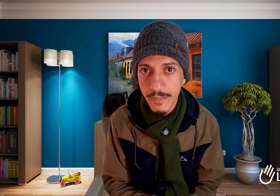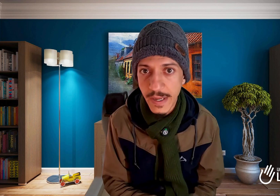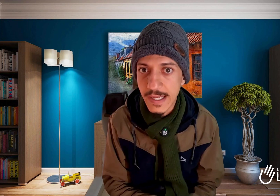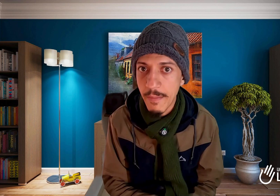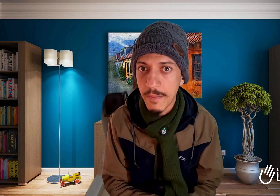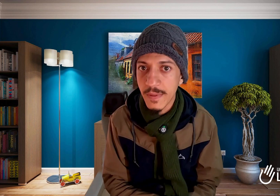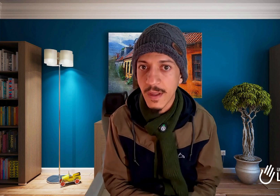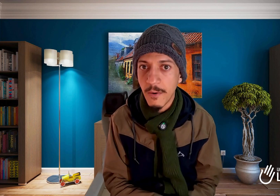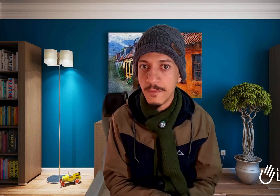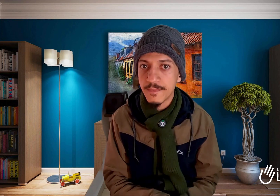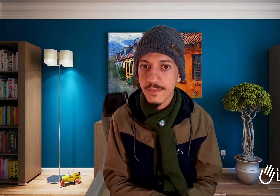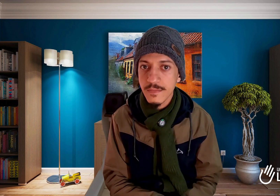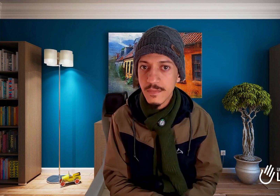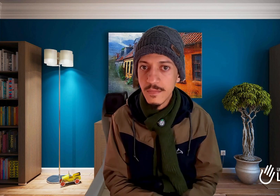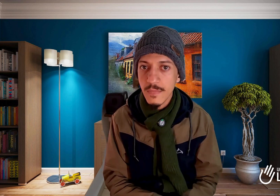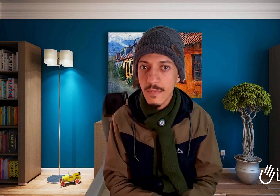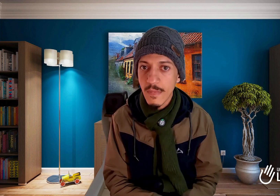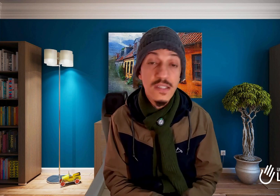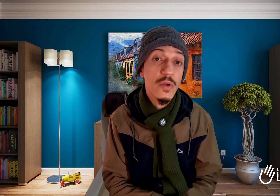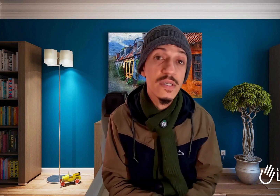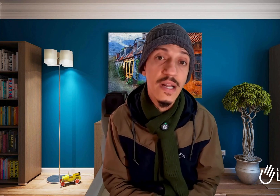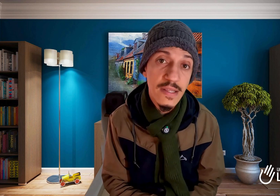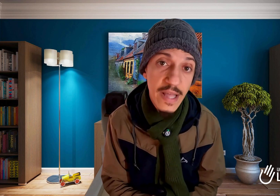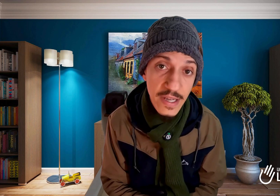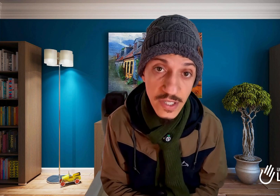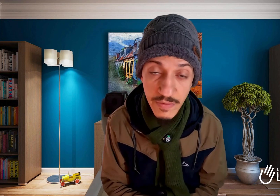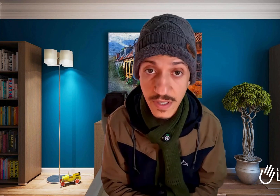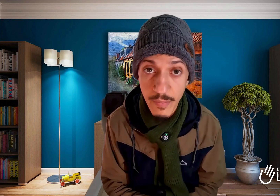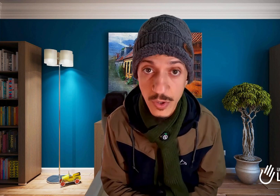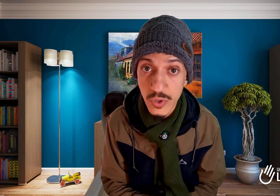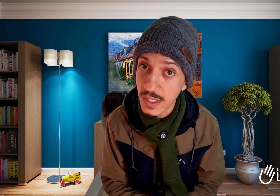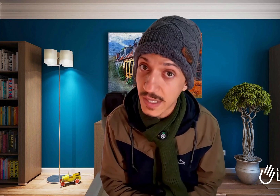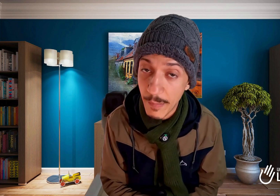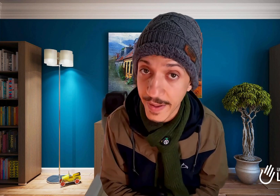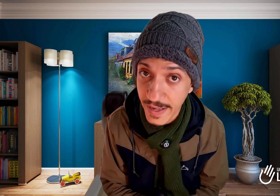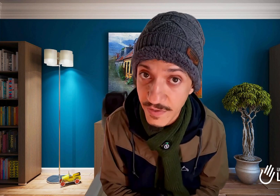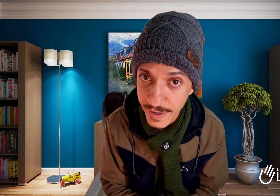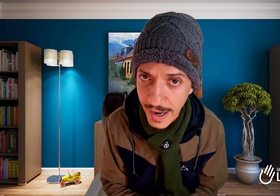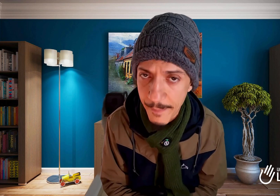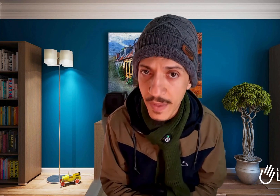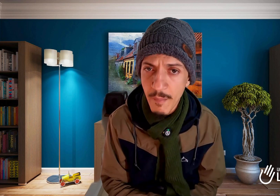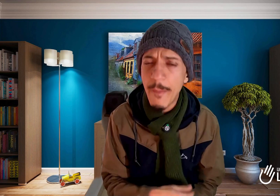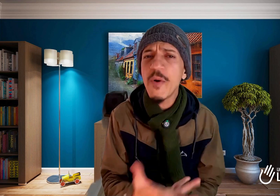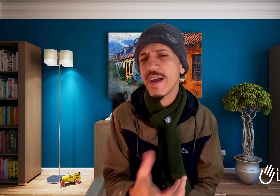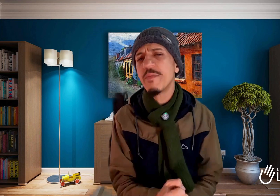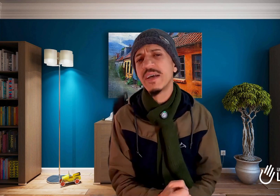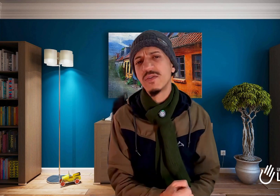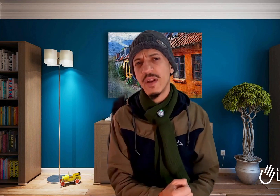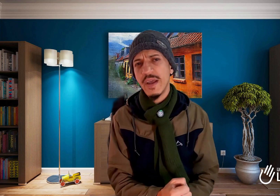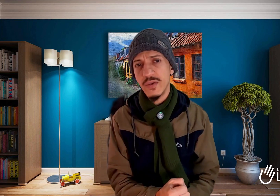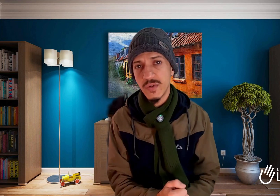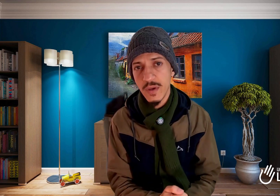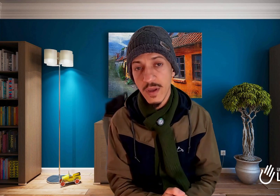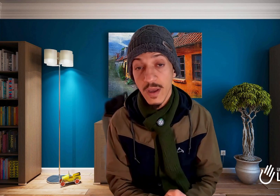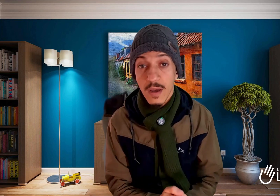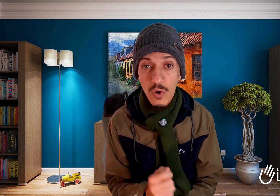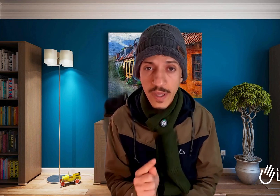percebe? Então, são estratégias que você pode utilizar para identificar. Mas por que eu mencionei isso? Porque,